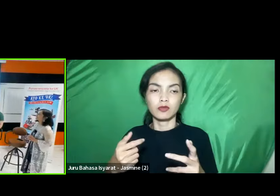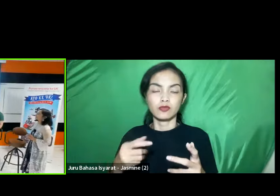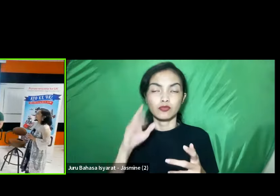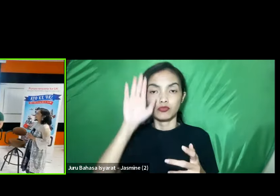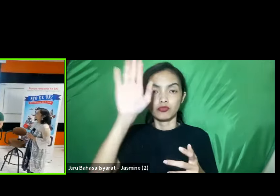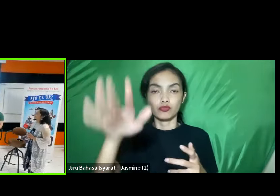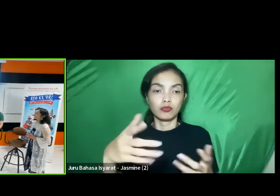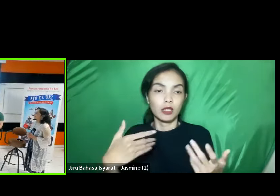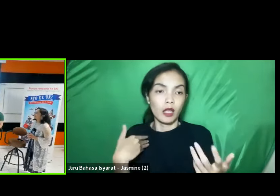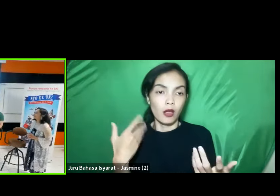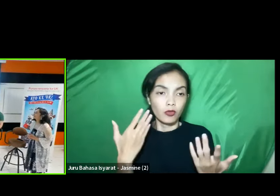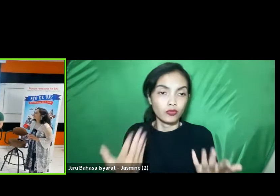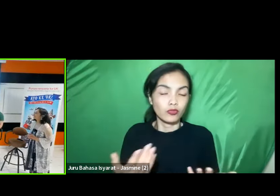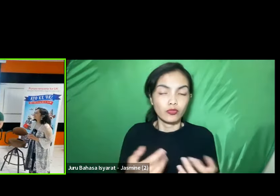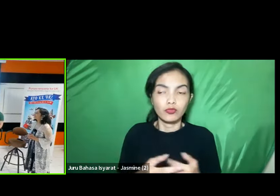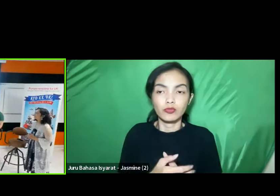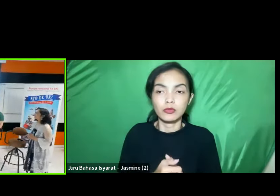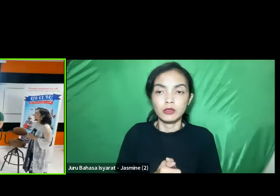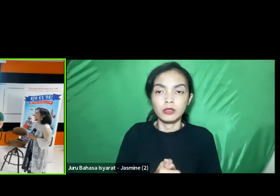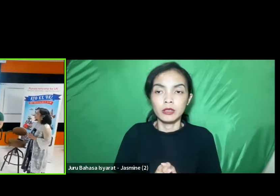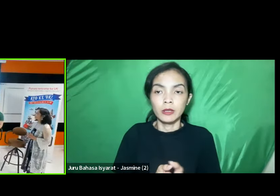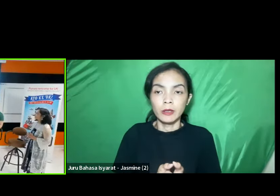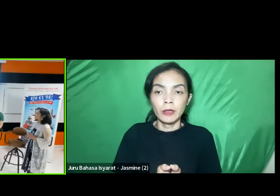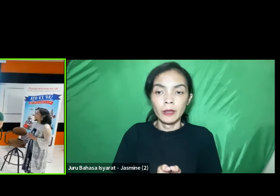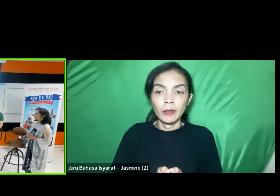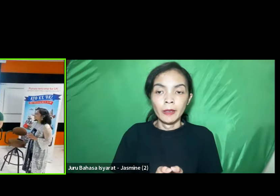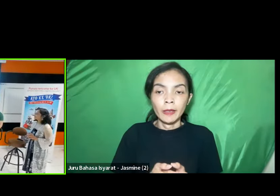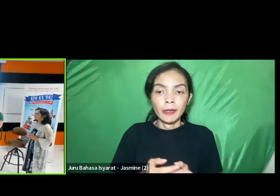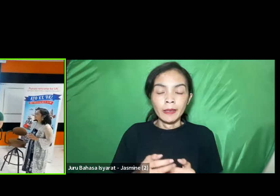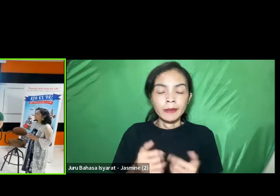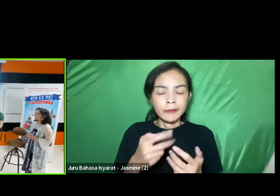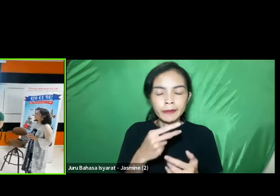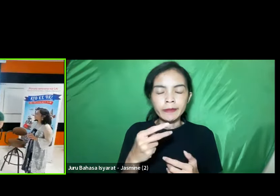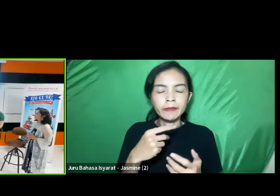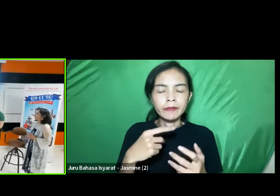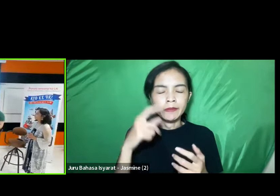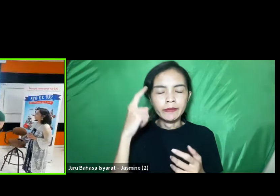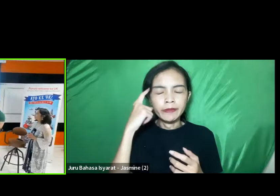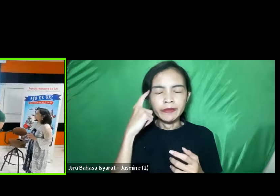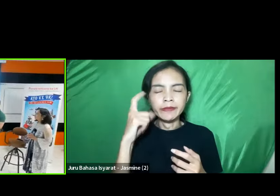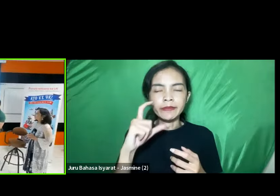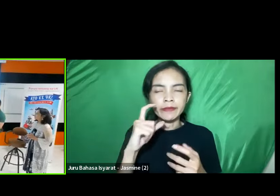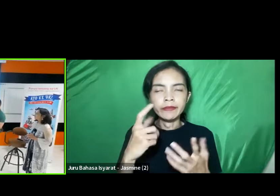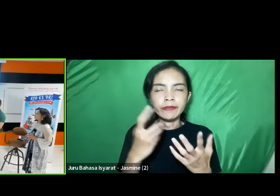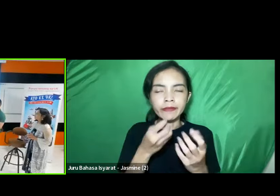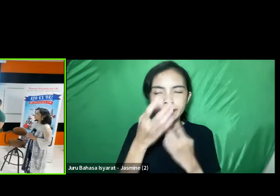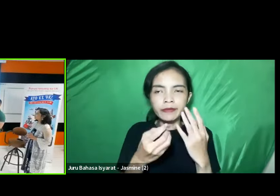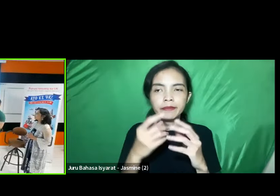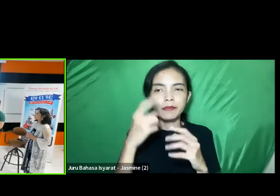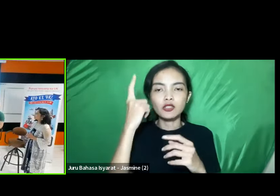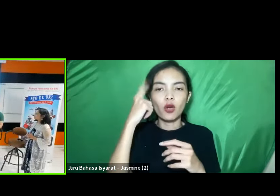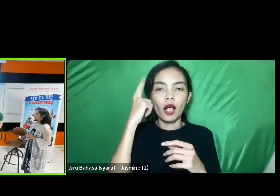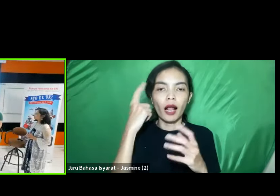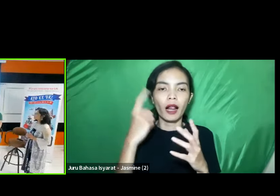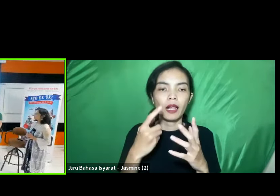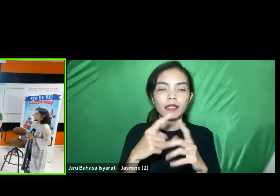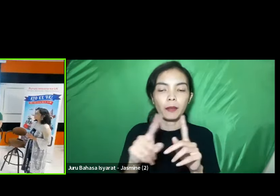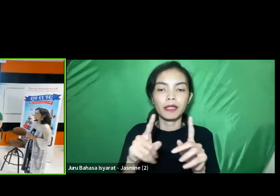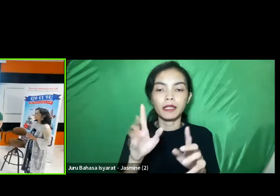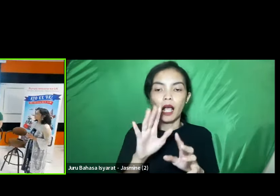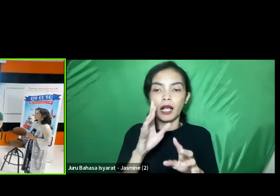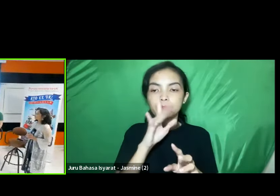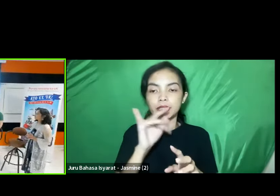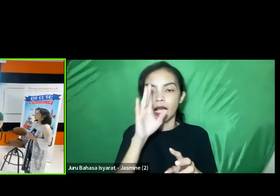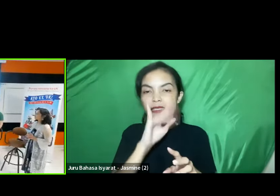depanah Siapa tahu jadi susun ee logikanya yang masuk akal yang jelas masuk akal tapi tidak diakal-akalin